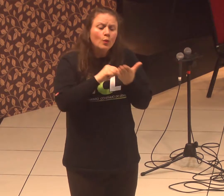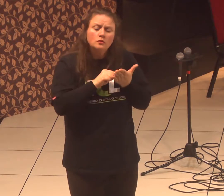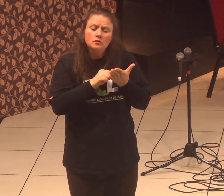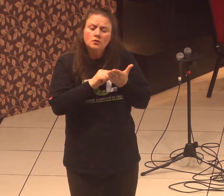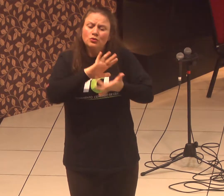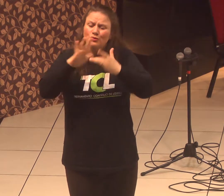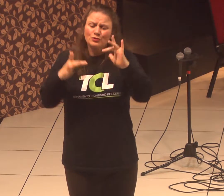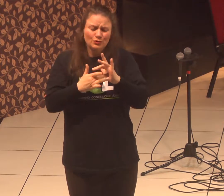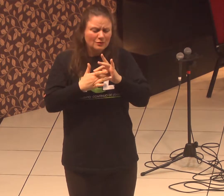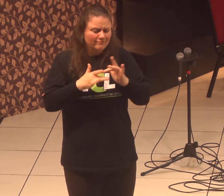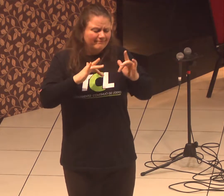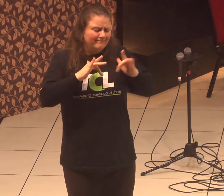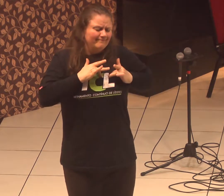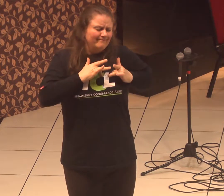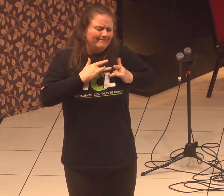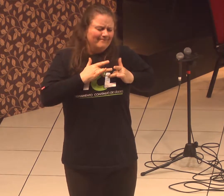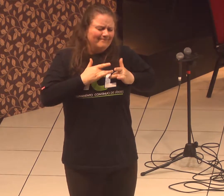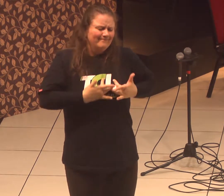sensibilidade.